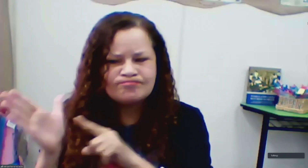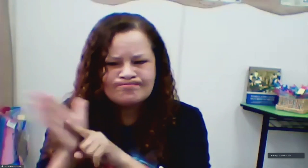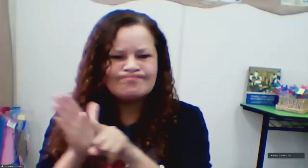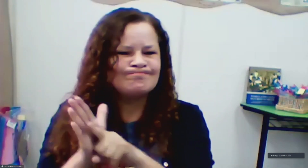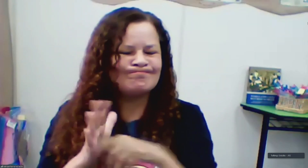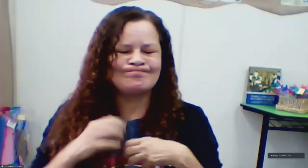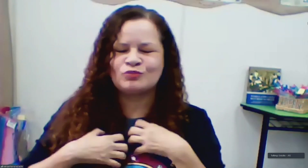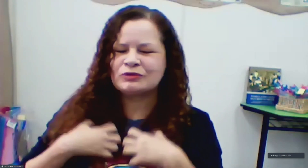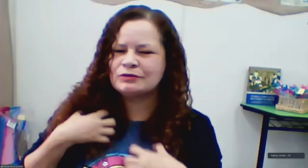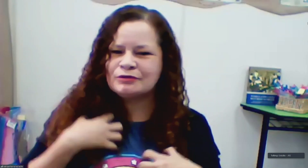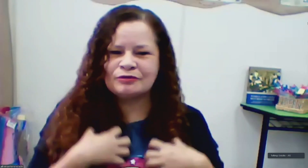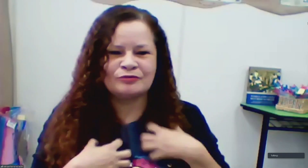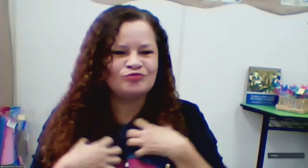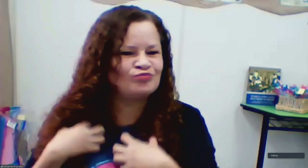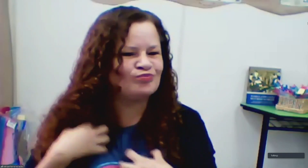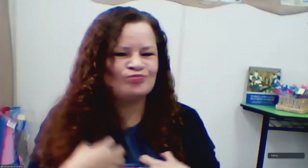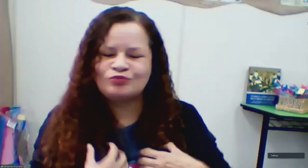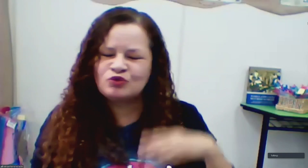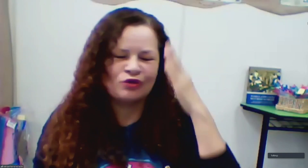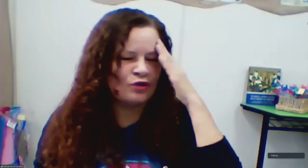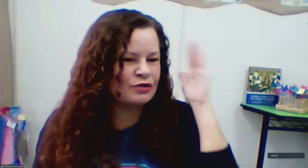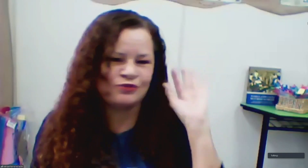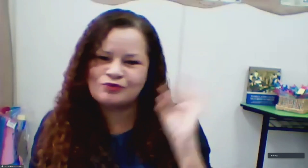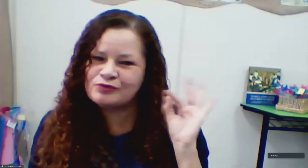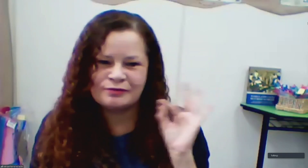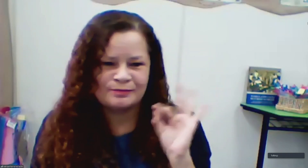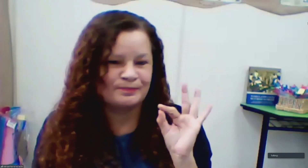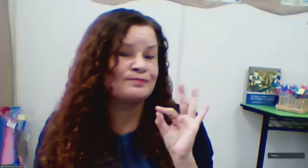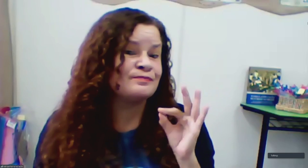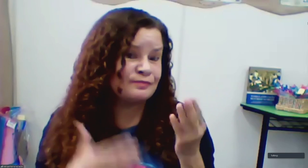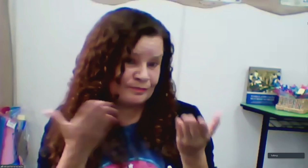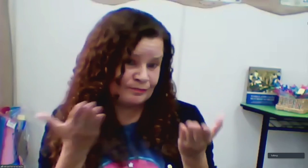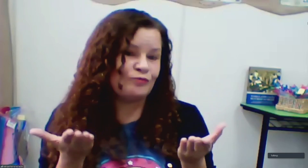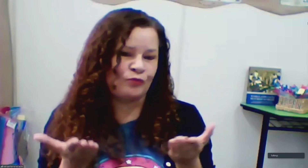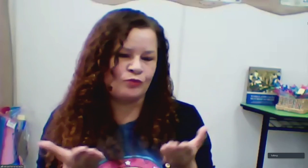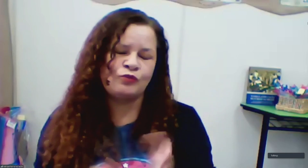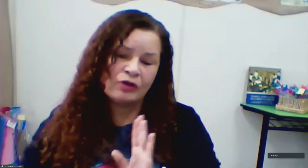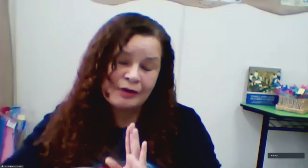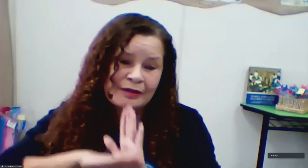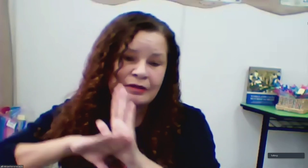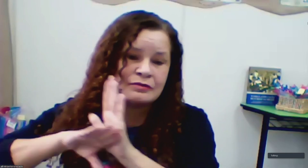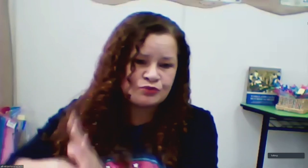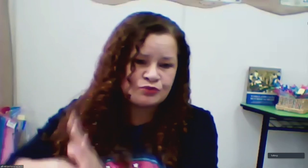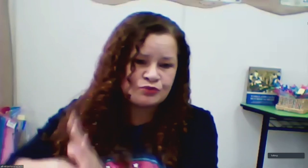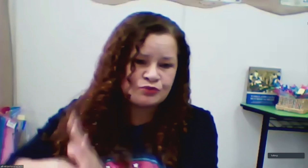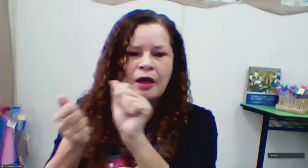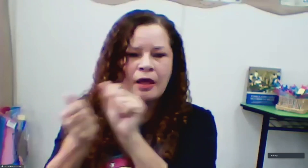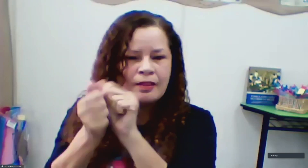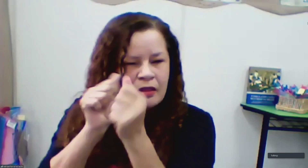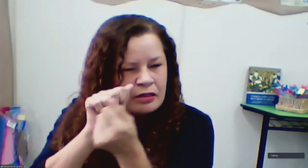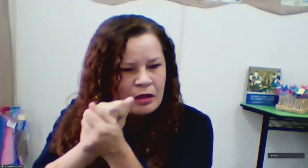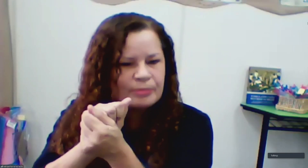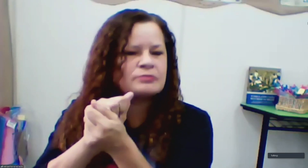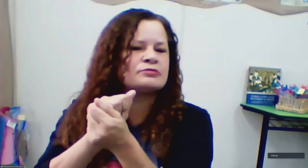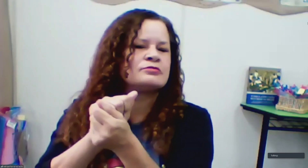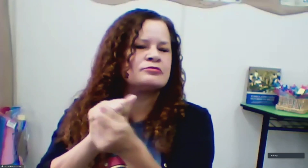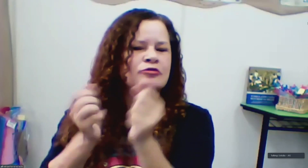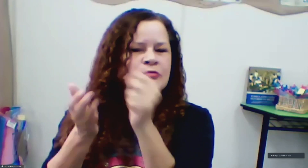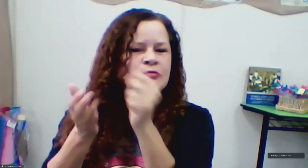Então, essas pesquisas, essas coisas, dão uma ansiedade e não dão entendimento. Então, há necessidade dessa ajuda,